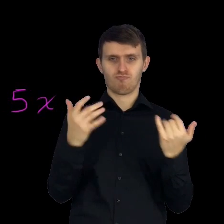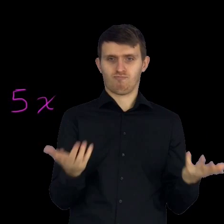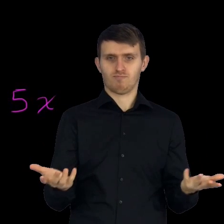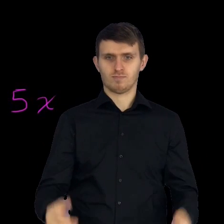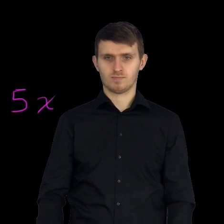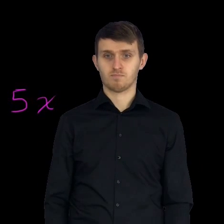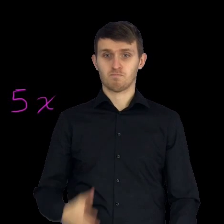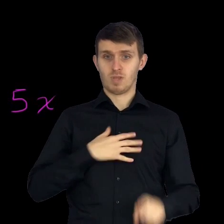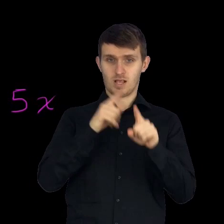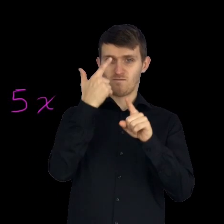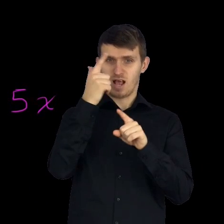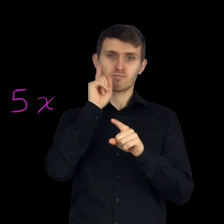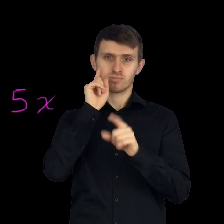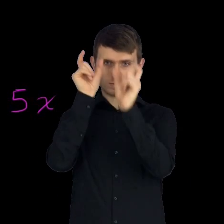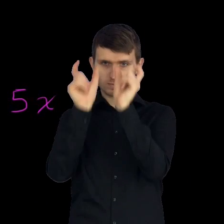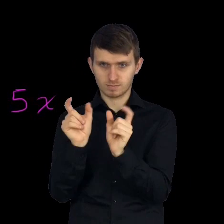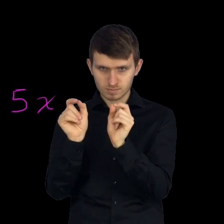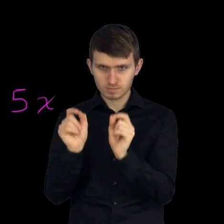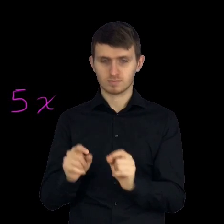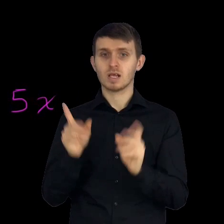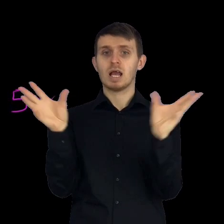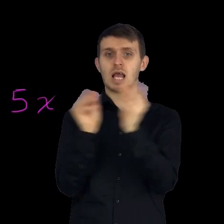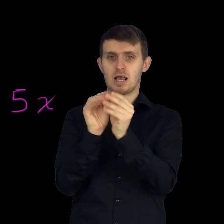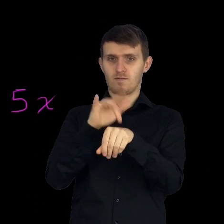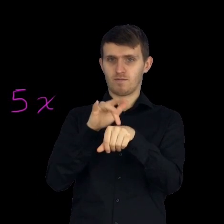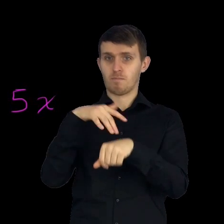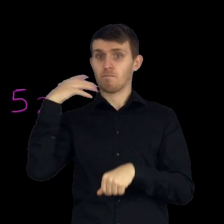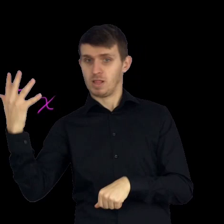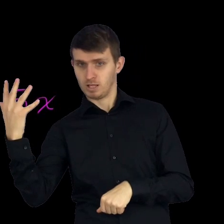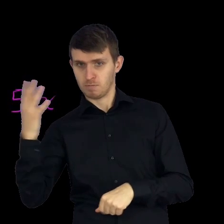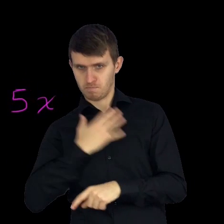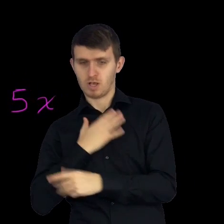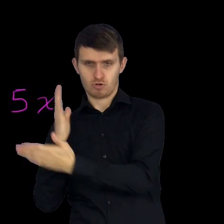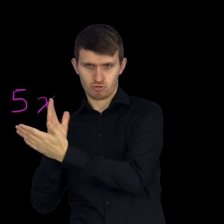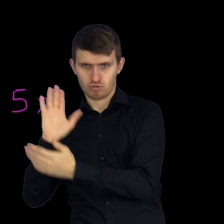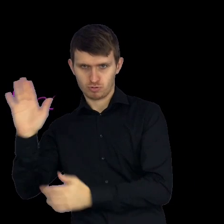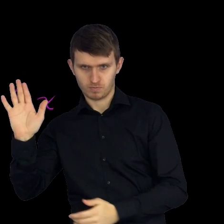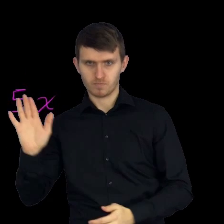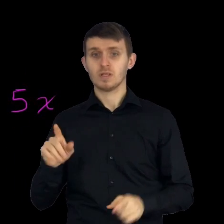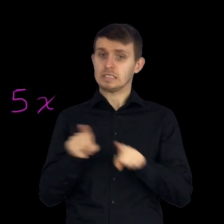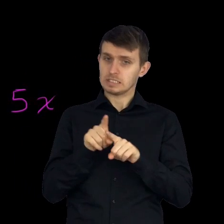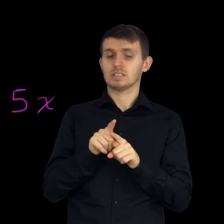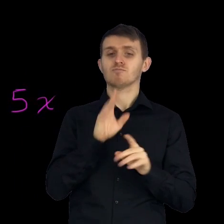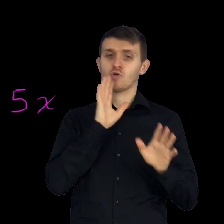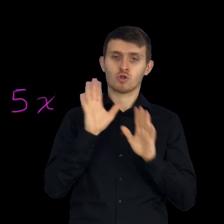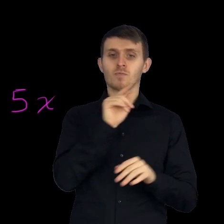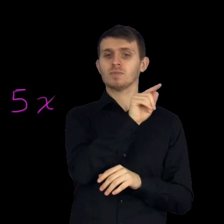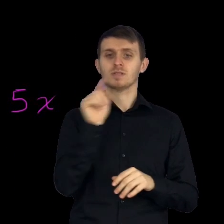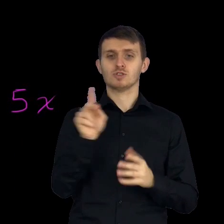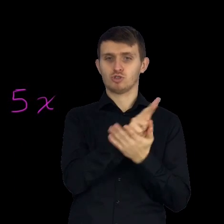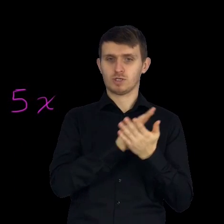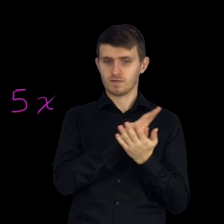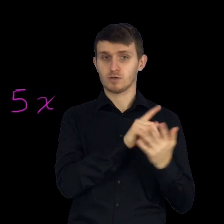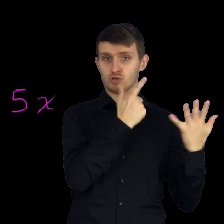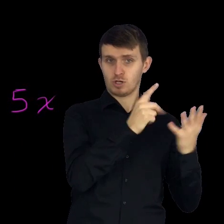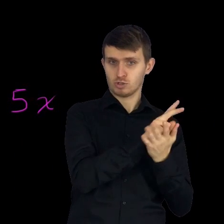bo to są różne rzeczy. Mam dwóch czaków i trzech czaków, którzy sumują się do pięciu czaków i podobnie mogę dodać